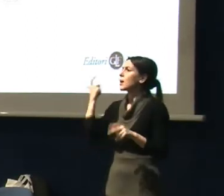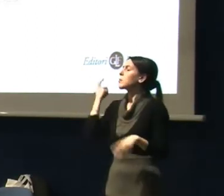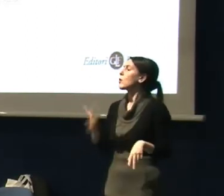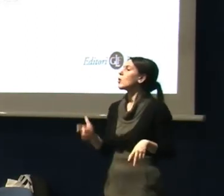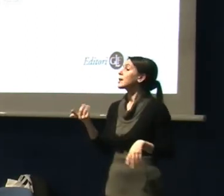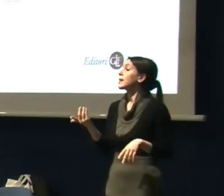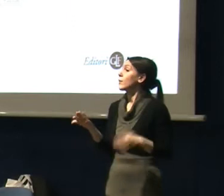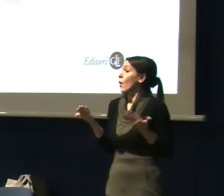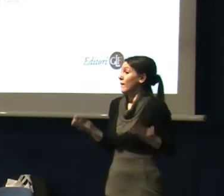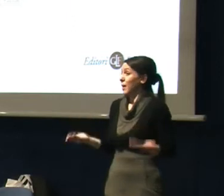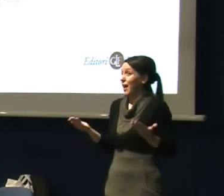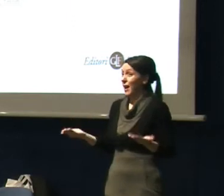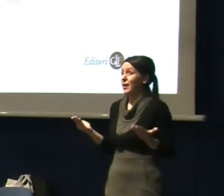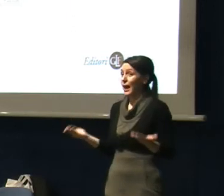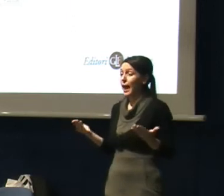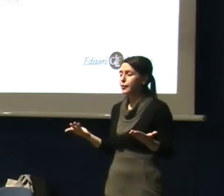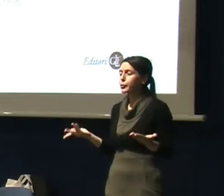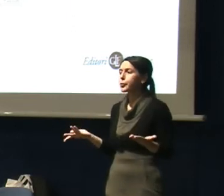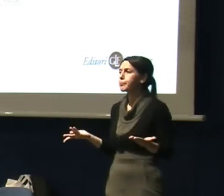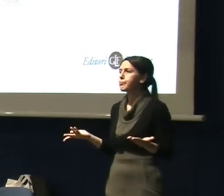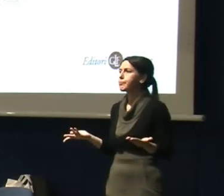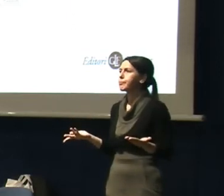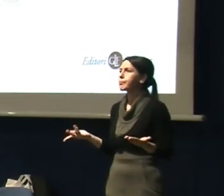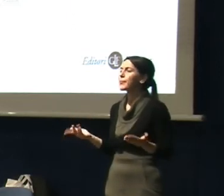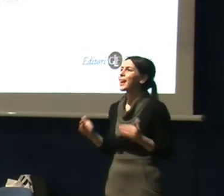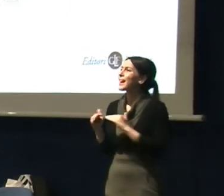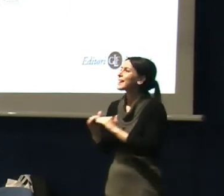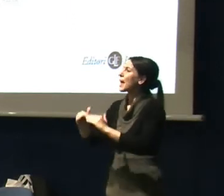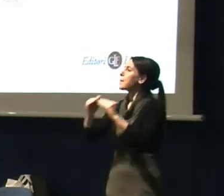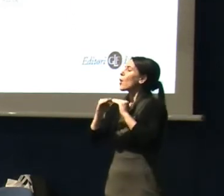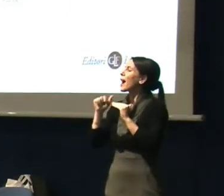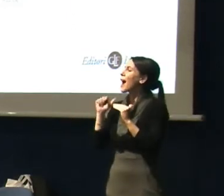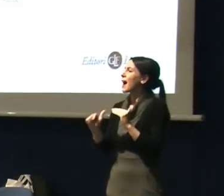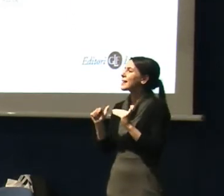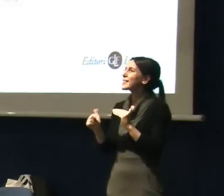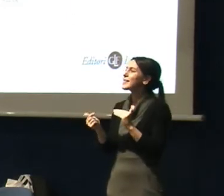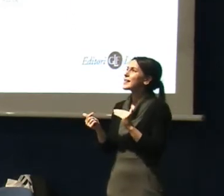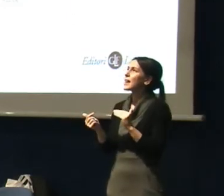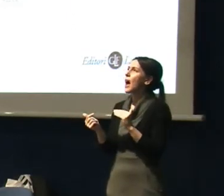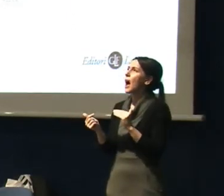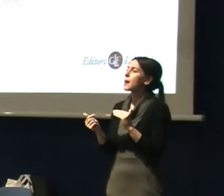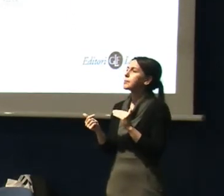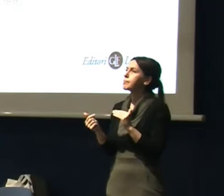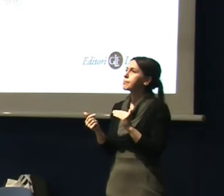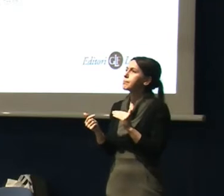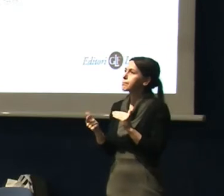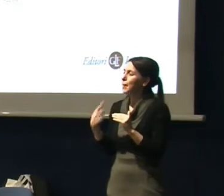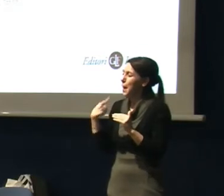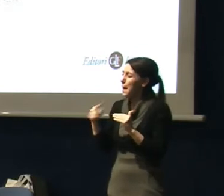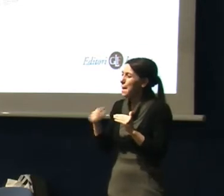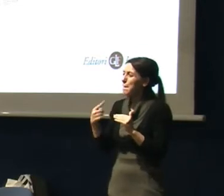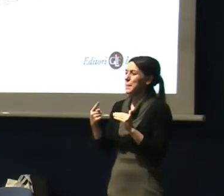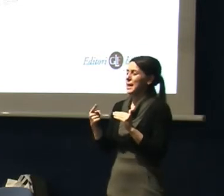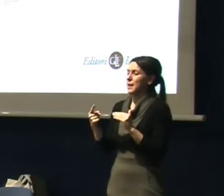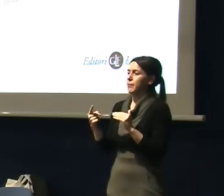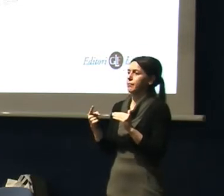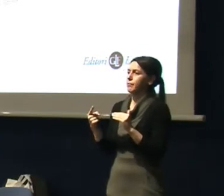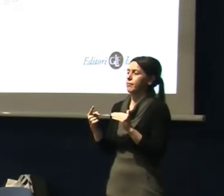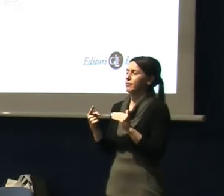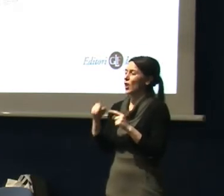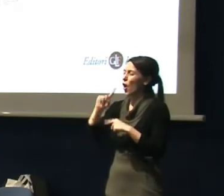non sembra che la democrazia stia reggendo a questo impatto a questo phone